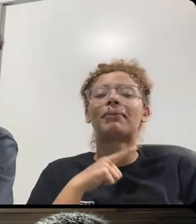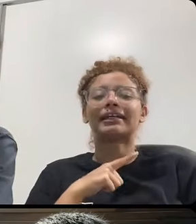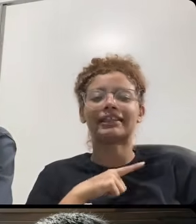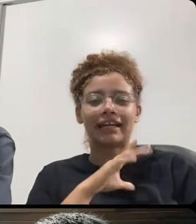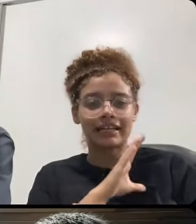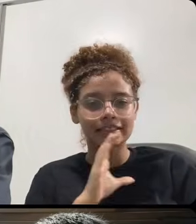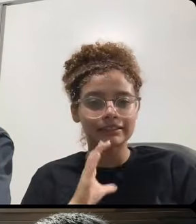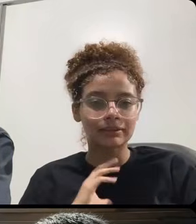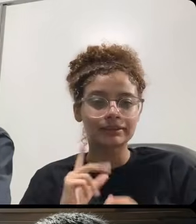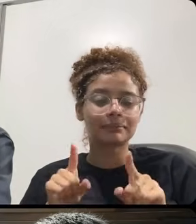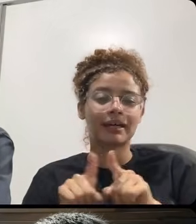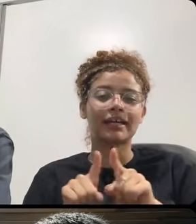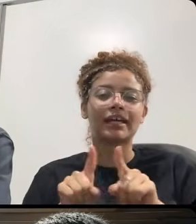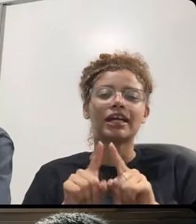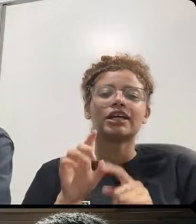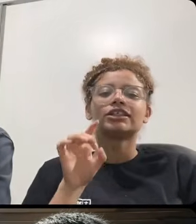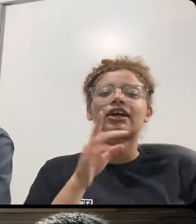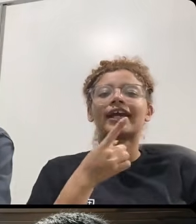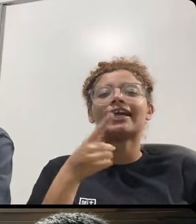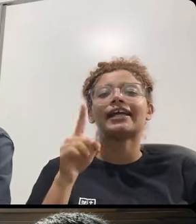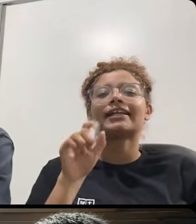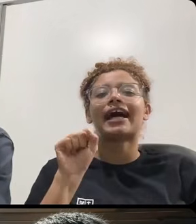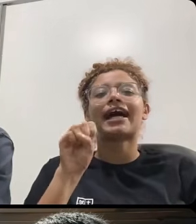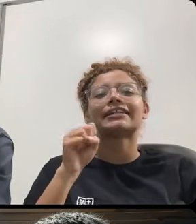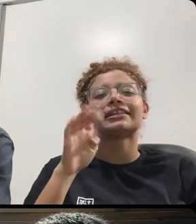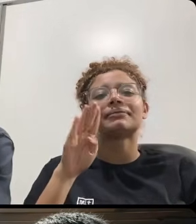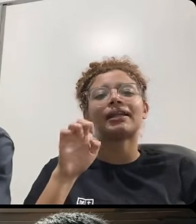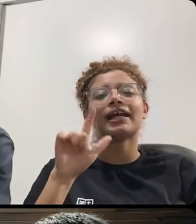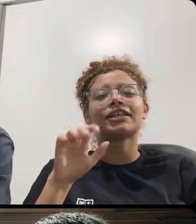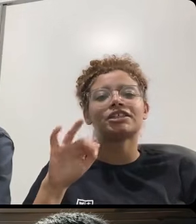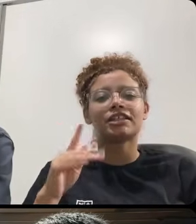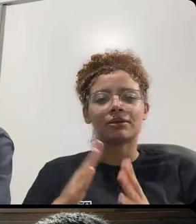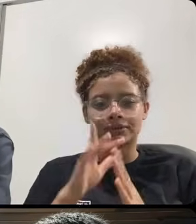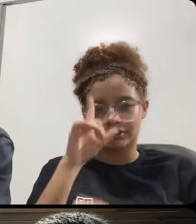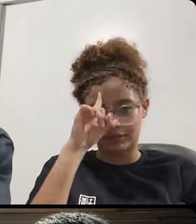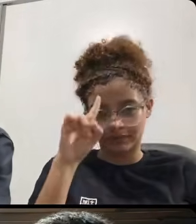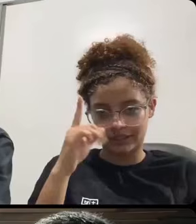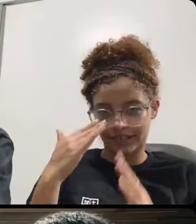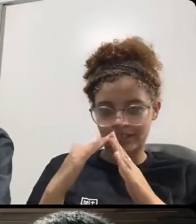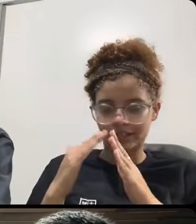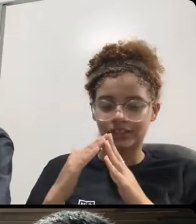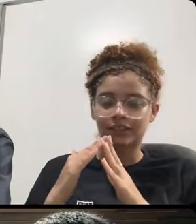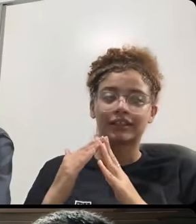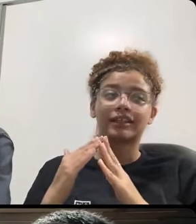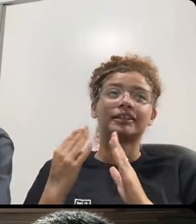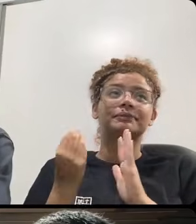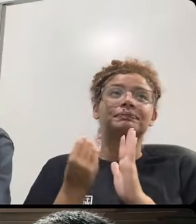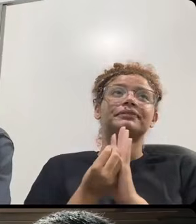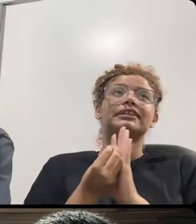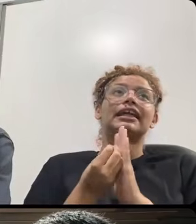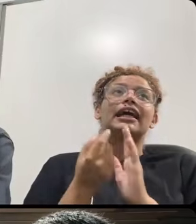mais, meu pai já era cristão também, só que ele ia na Assembleia de Deus, na igreja.